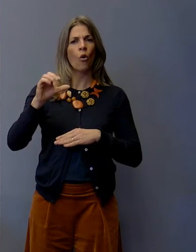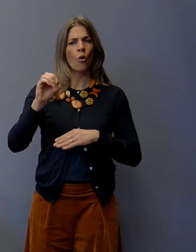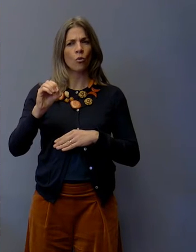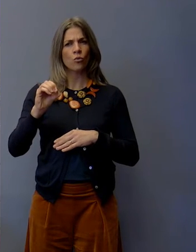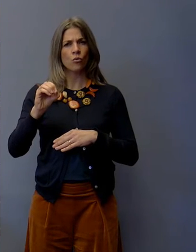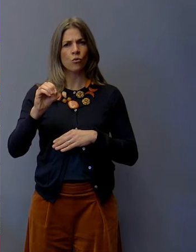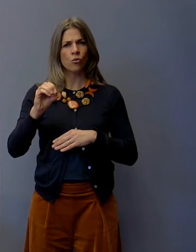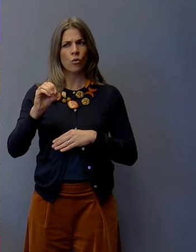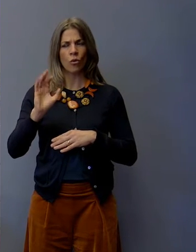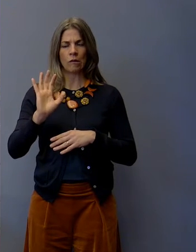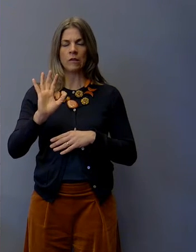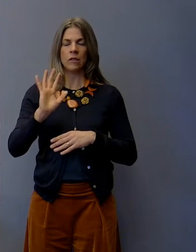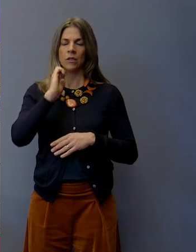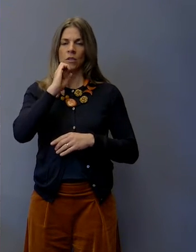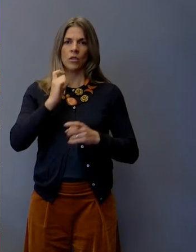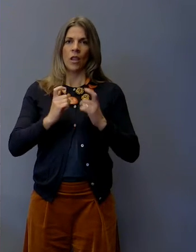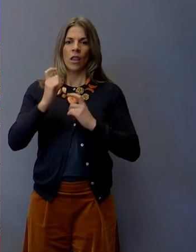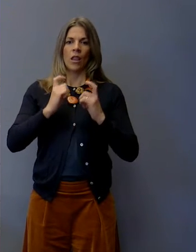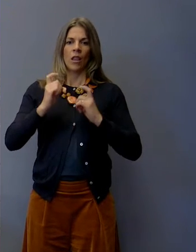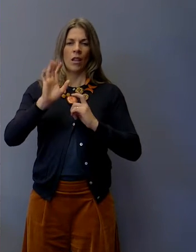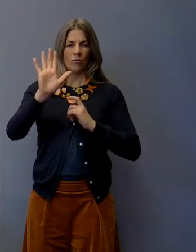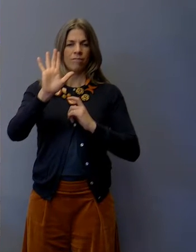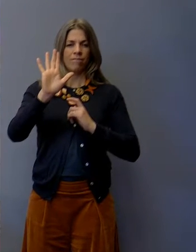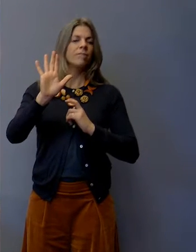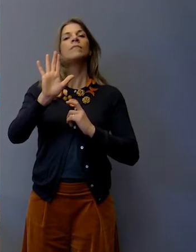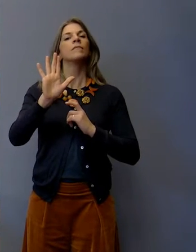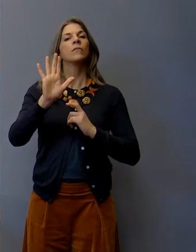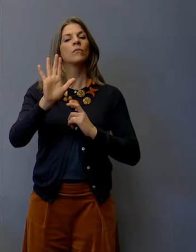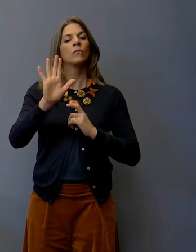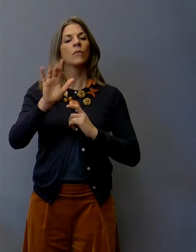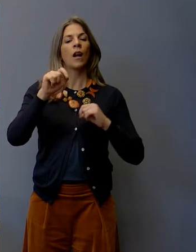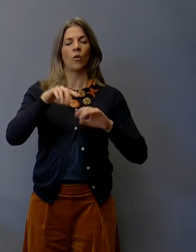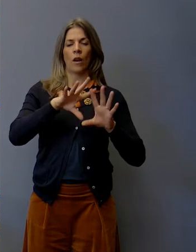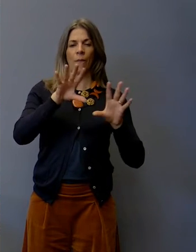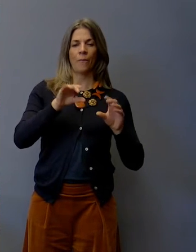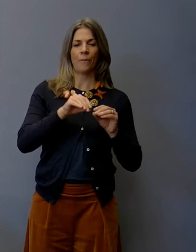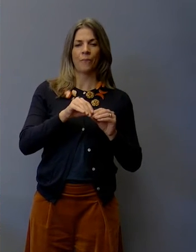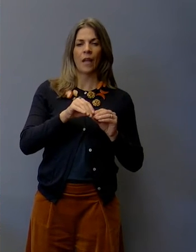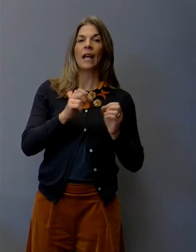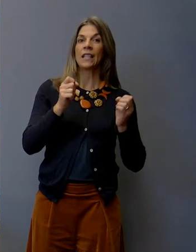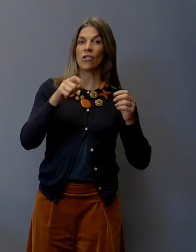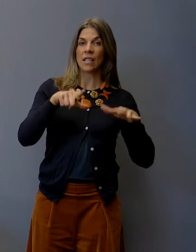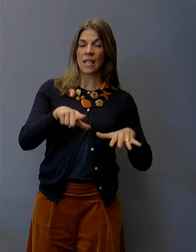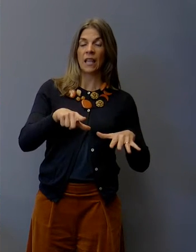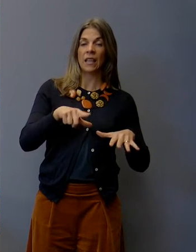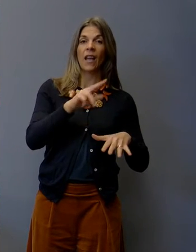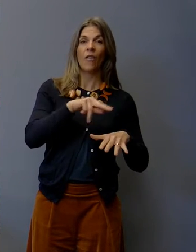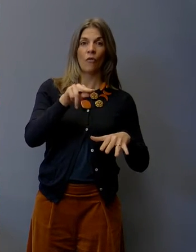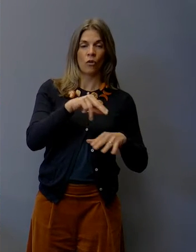allora scusate un attimo consigliere la richiamo consigliera venete sono 17 in presenza i voti contrari